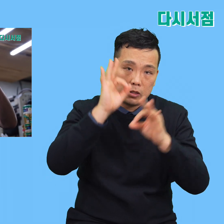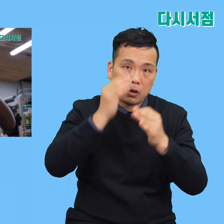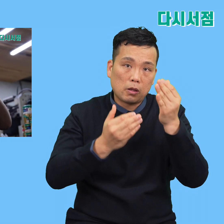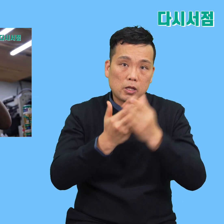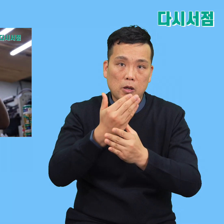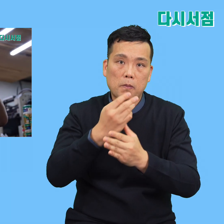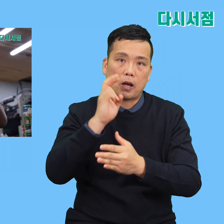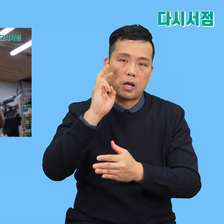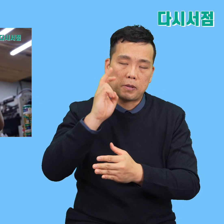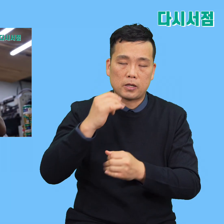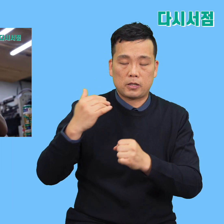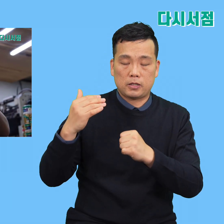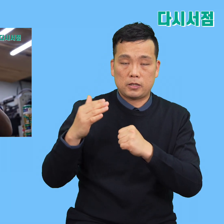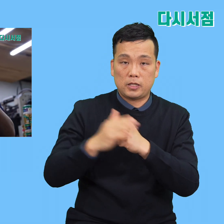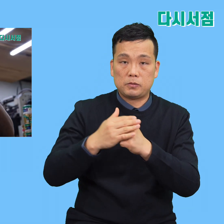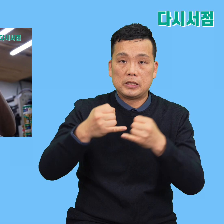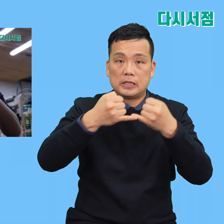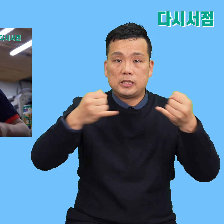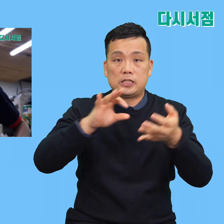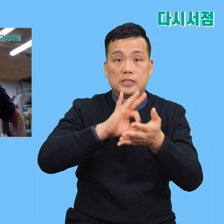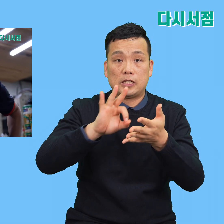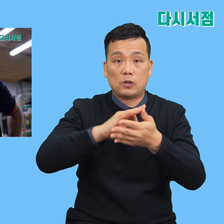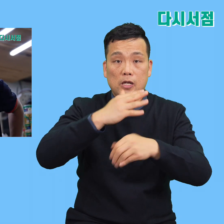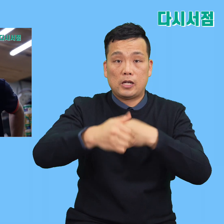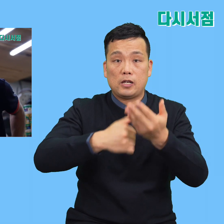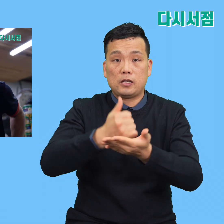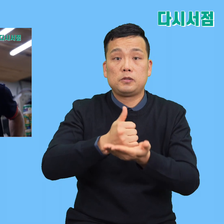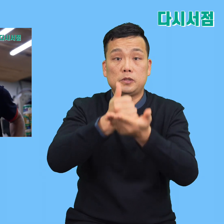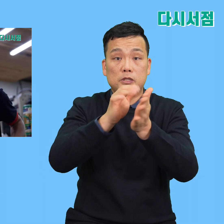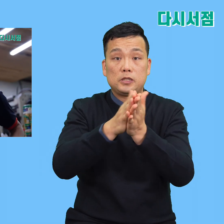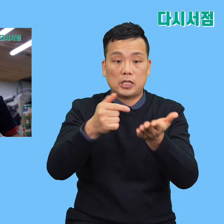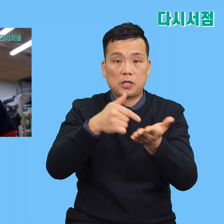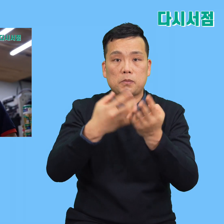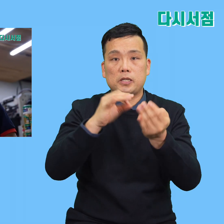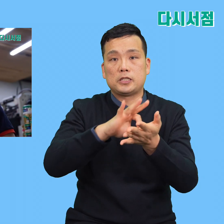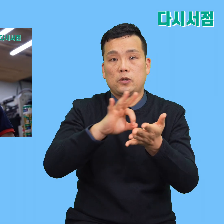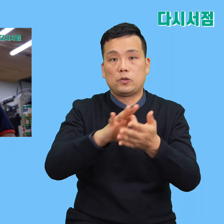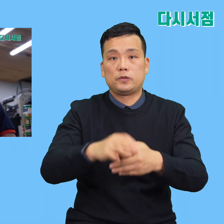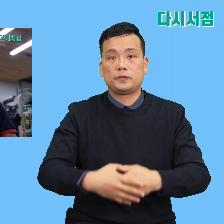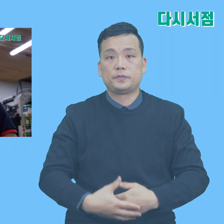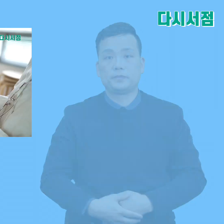그 실제본하지 그 성경책 같은 게 네. 예, 그런 걸 이제 많이 하죠.